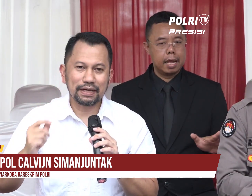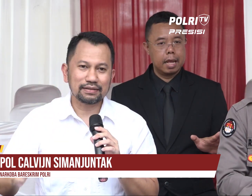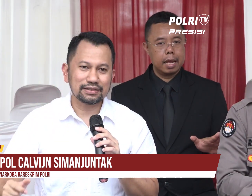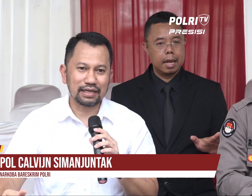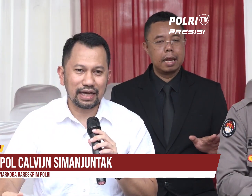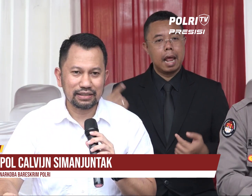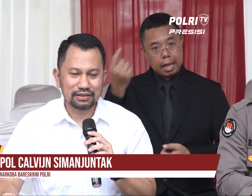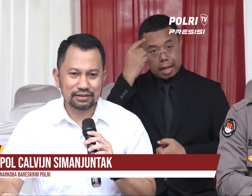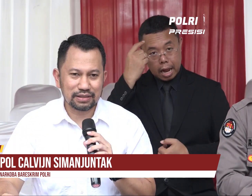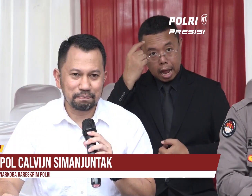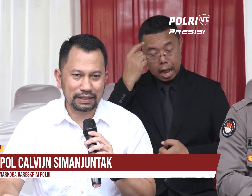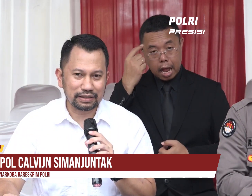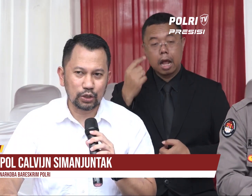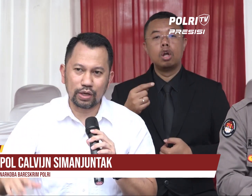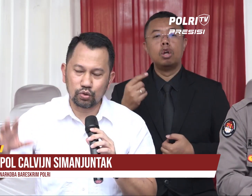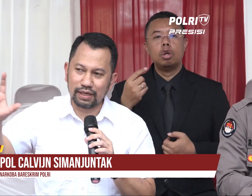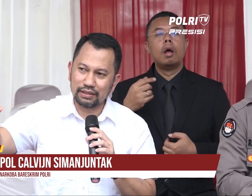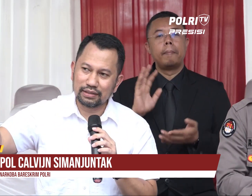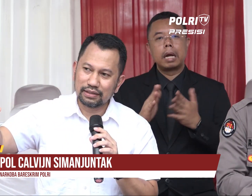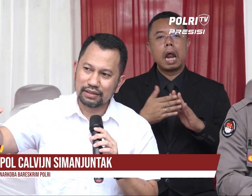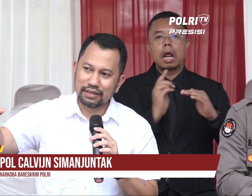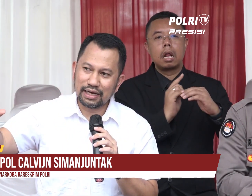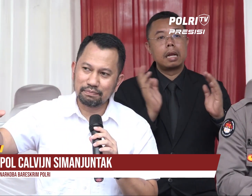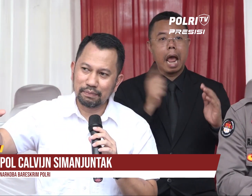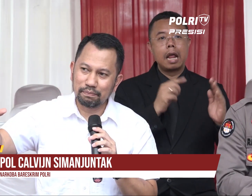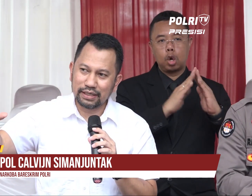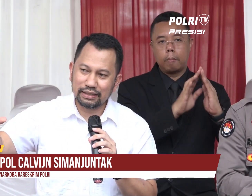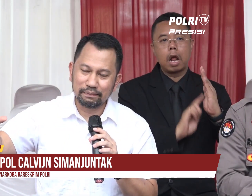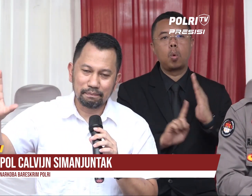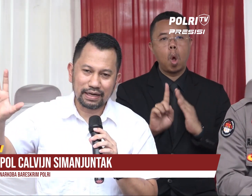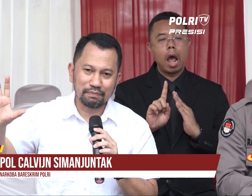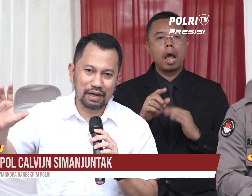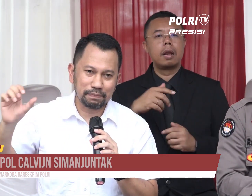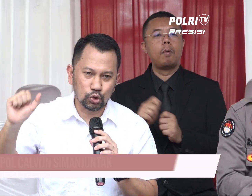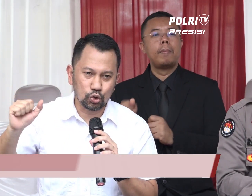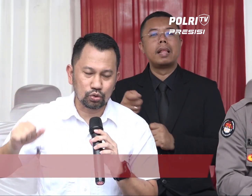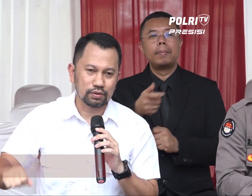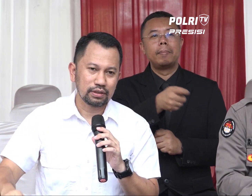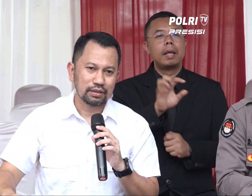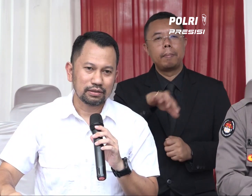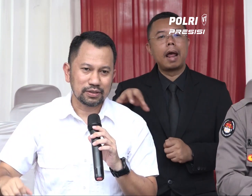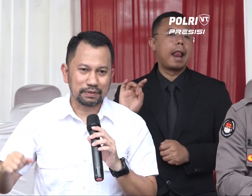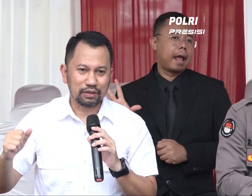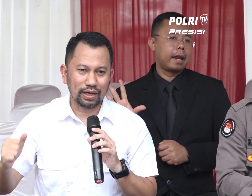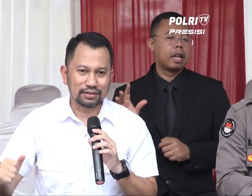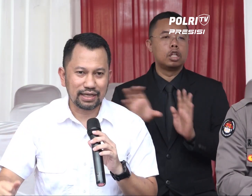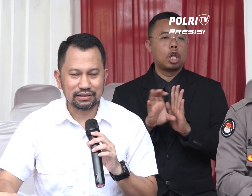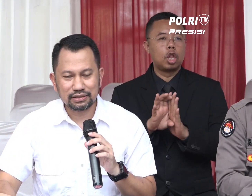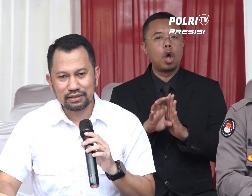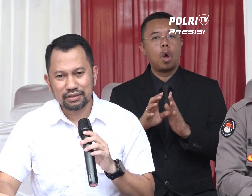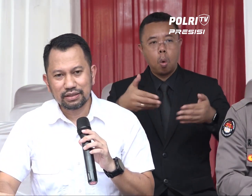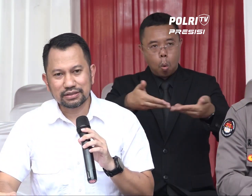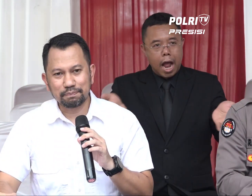Dan para tersangka sempat keluar rumah dengan membeli barang-barang pendukung seperti